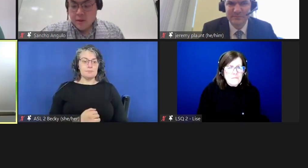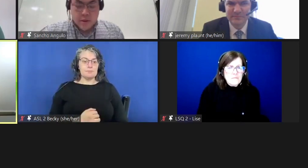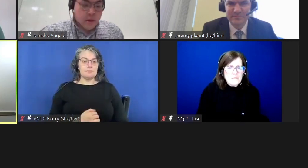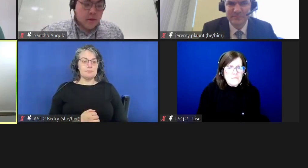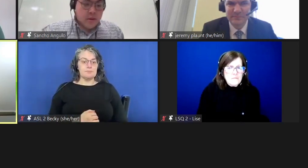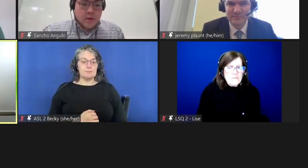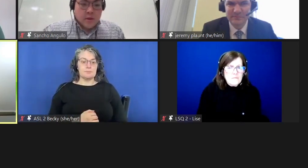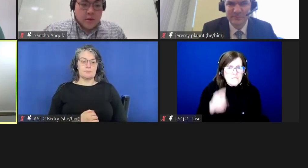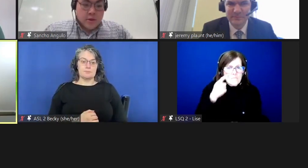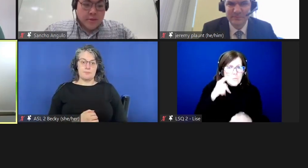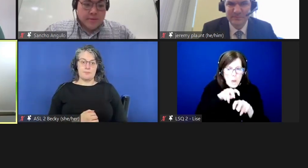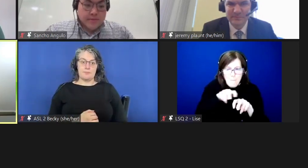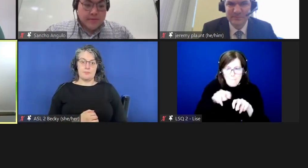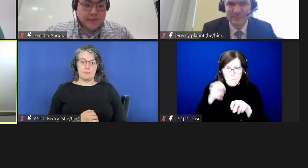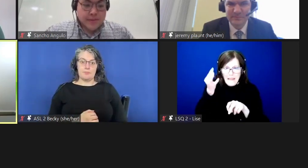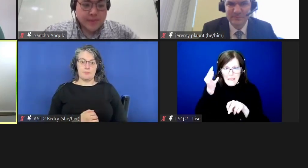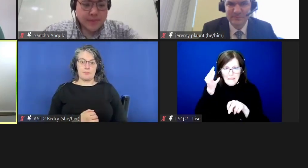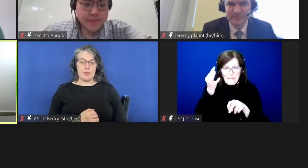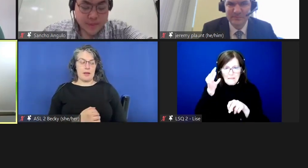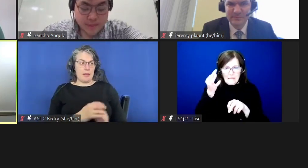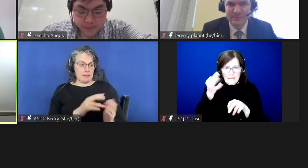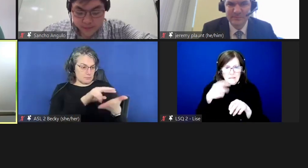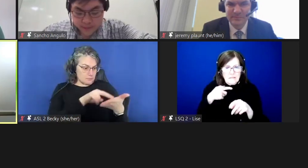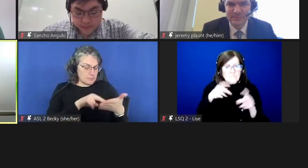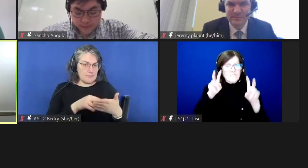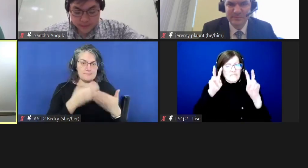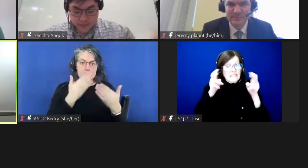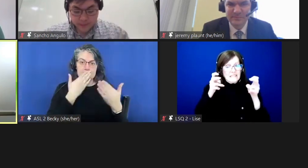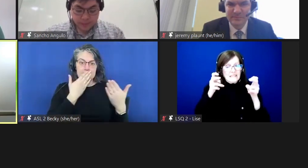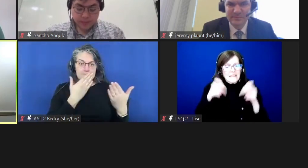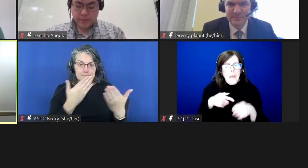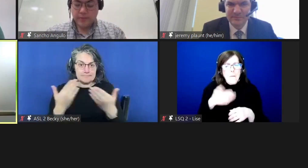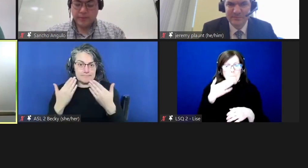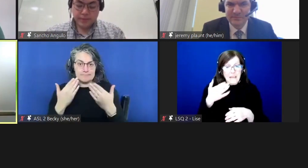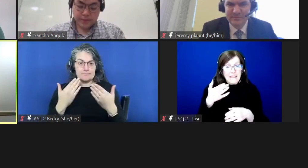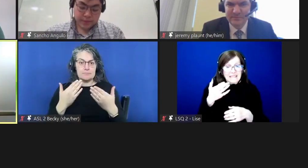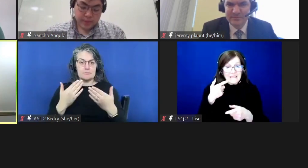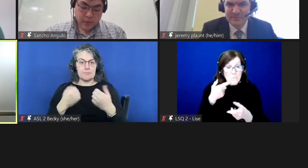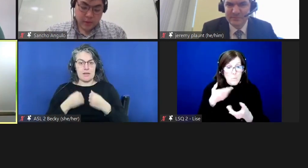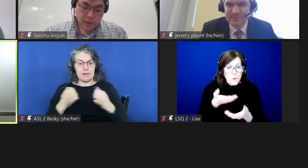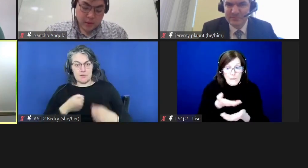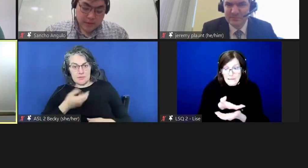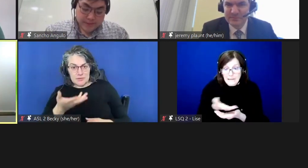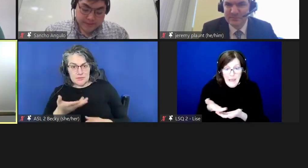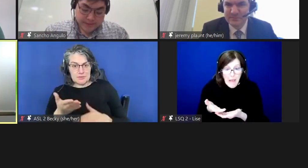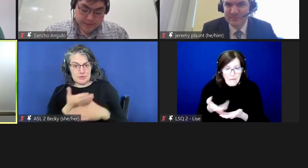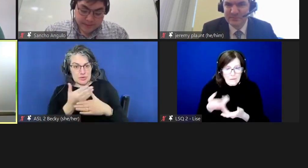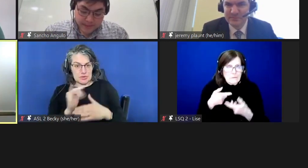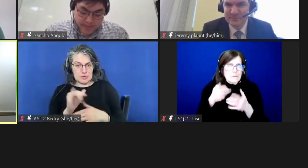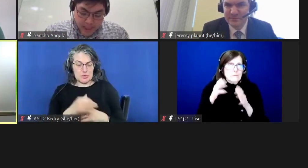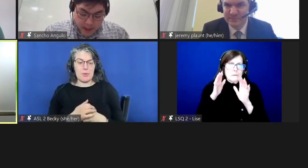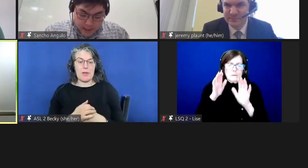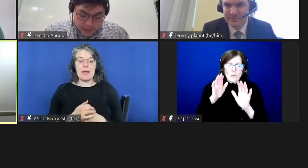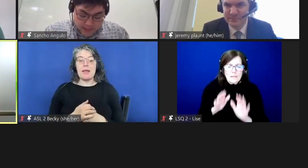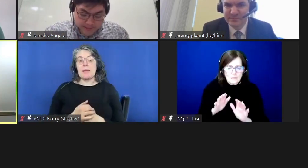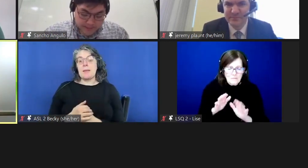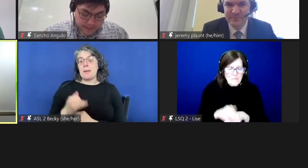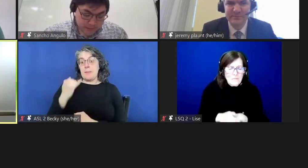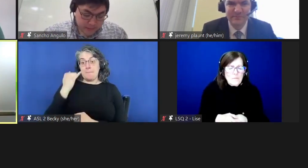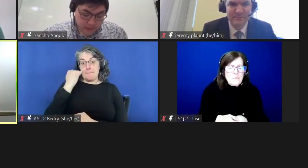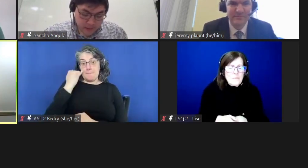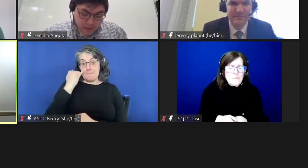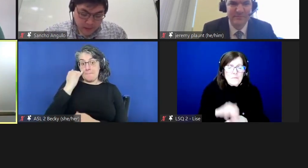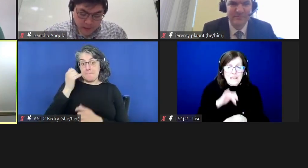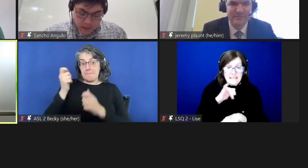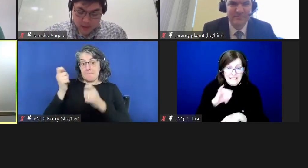cite, merci de cette séance extraordinaire. Si vous avez un supérieur,